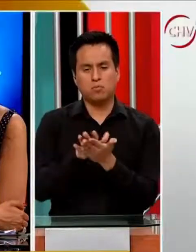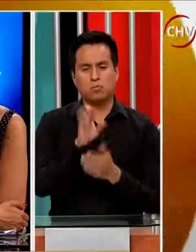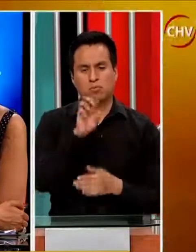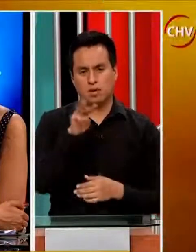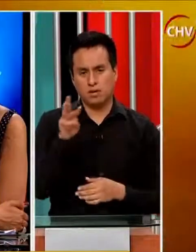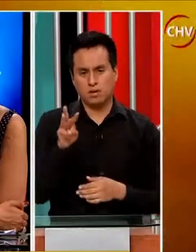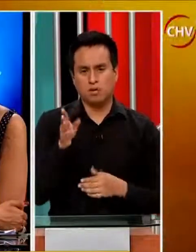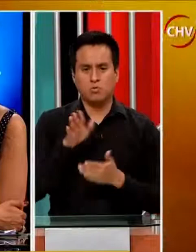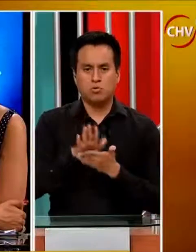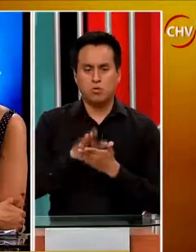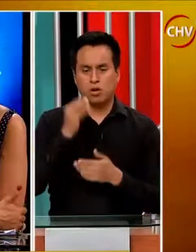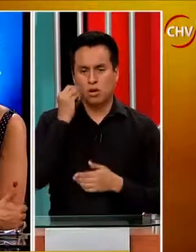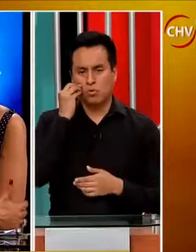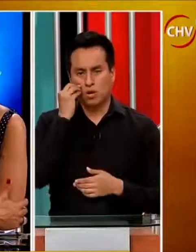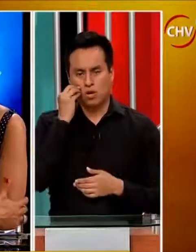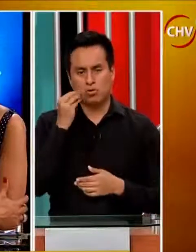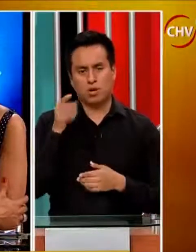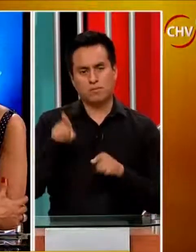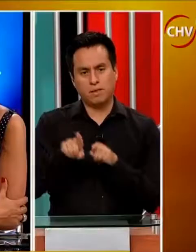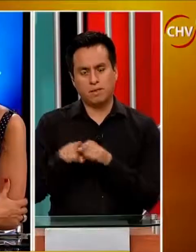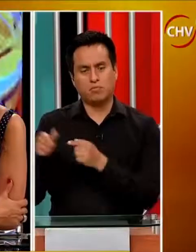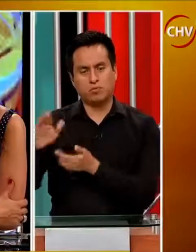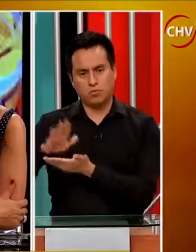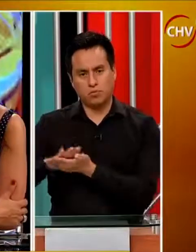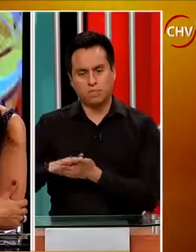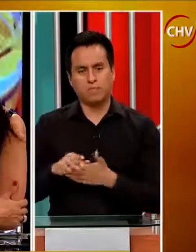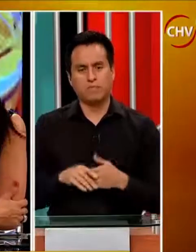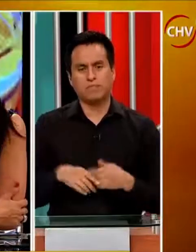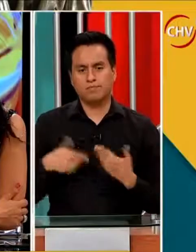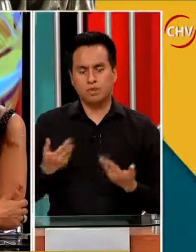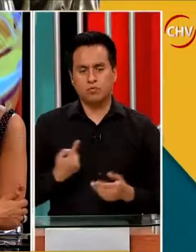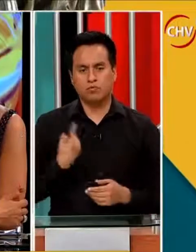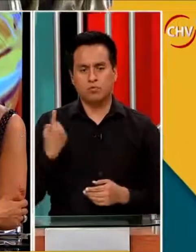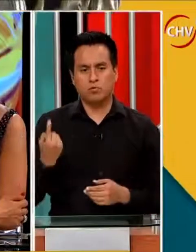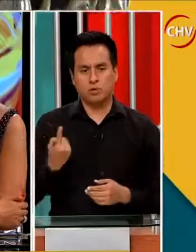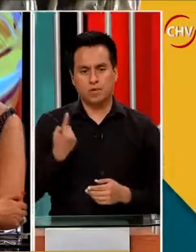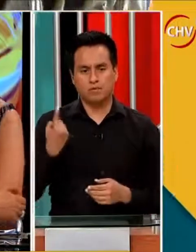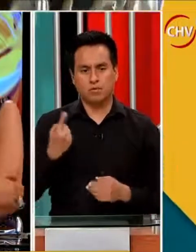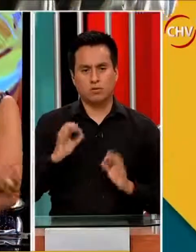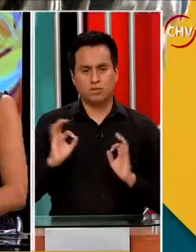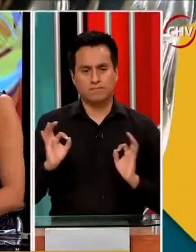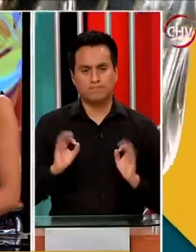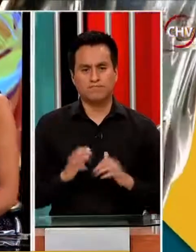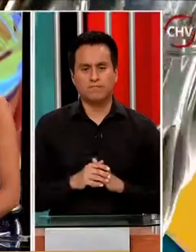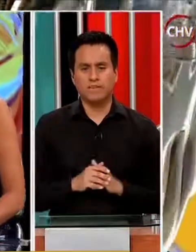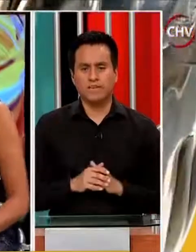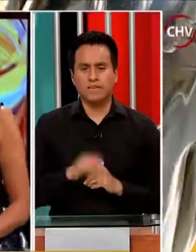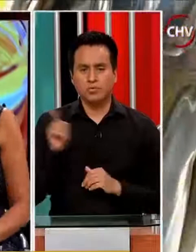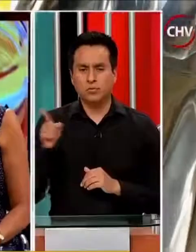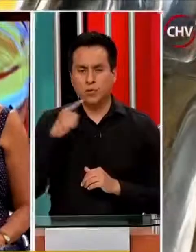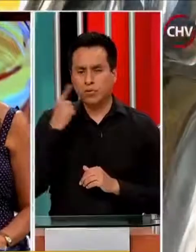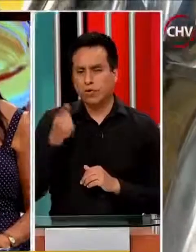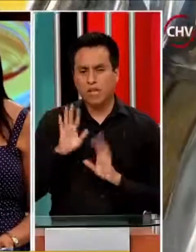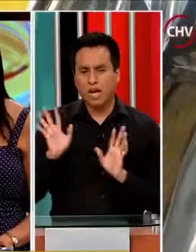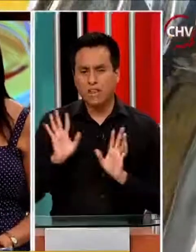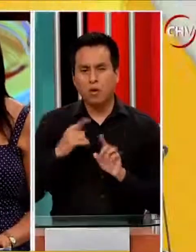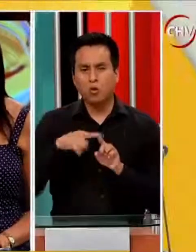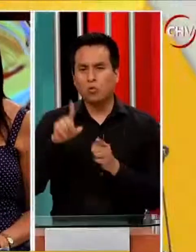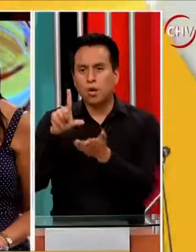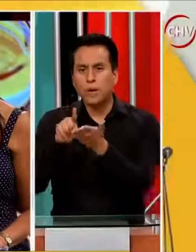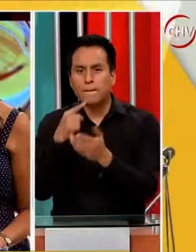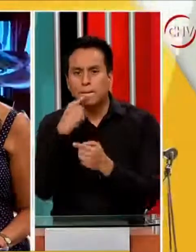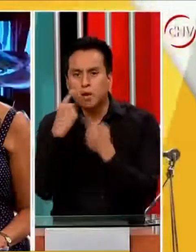me murieron mis abuelos, se me murió una hermana. Así que estoy sola en esto, señorita. ¿Y no ha preguntado en alguna otra parte?